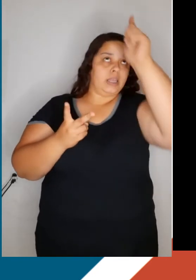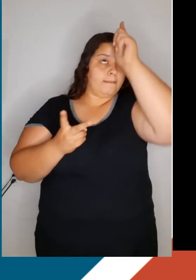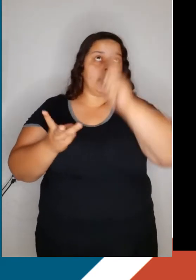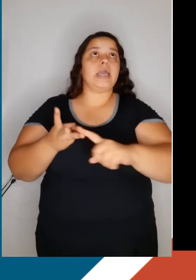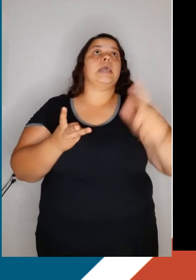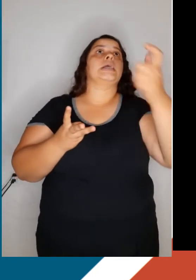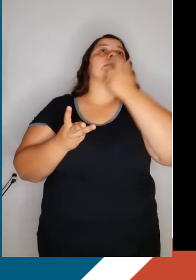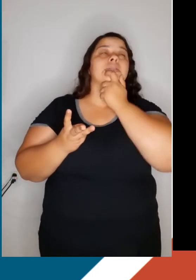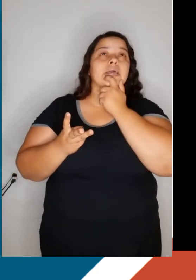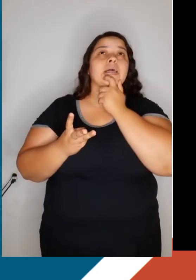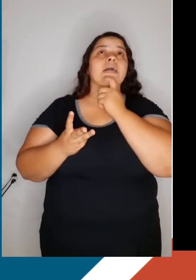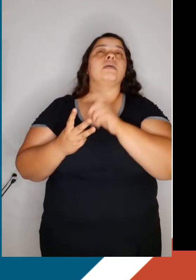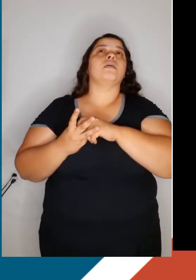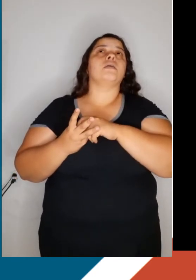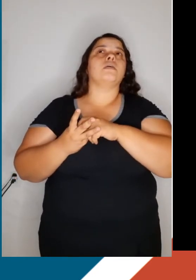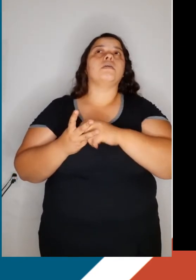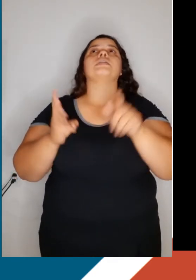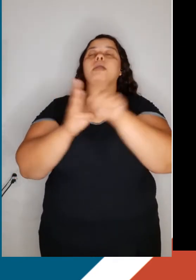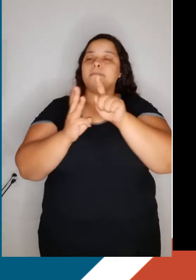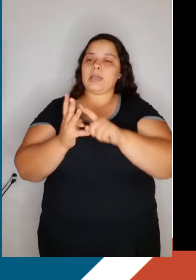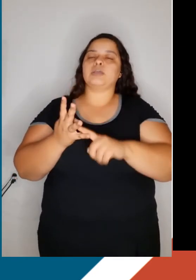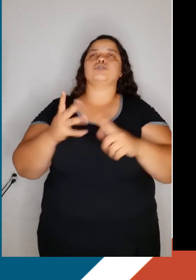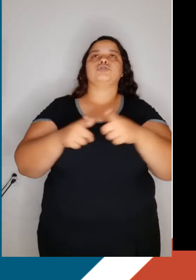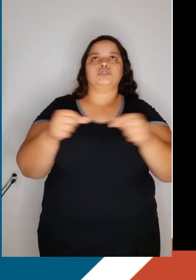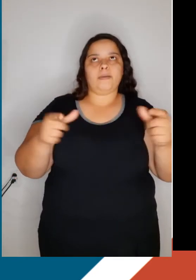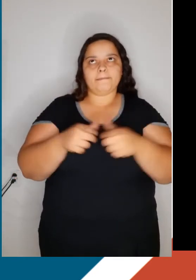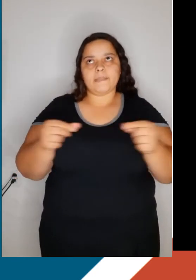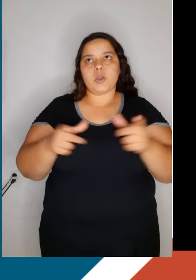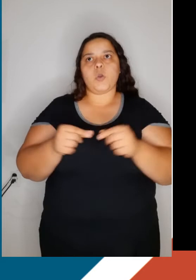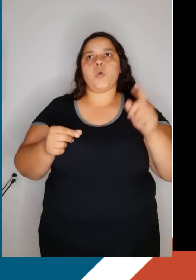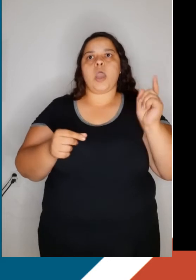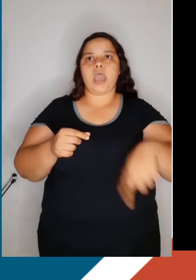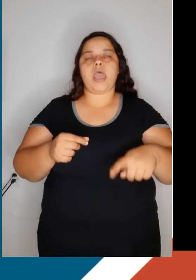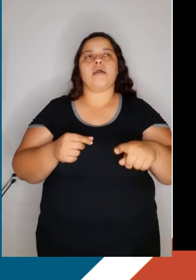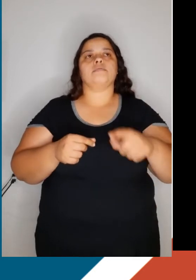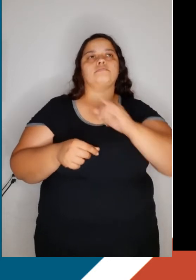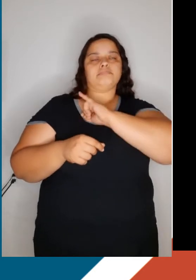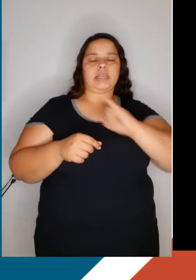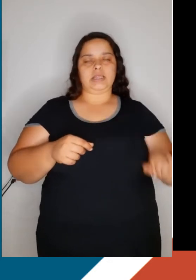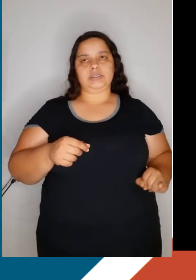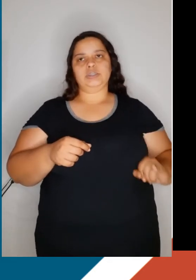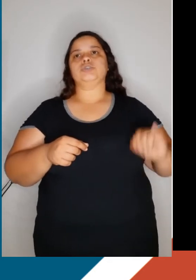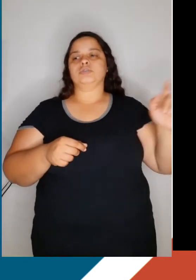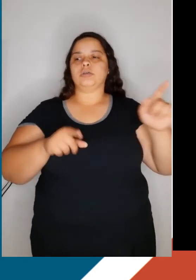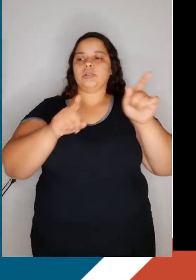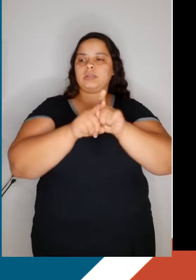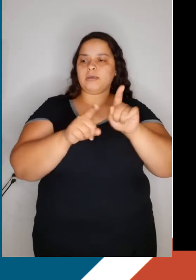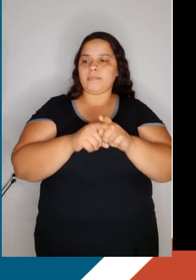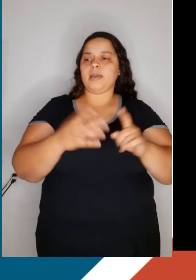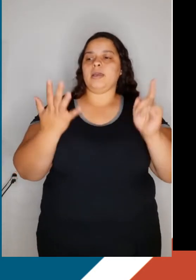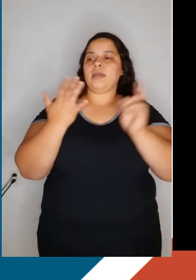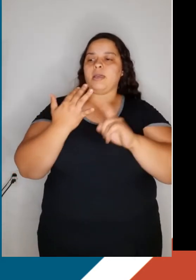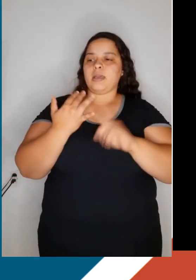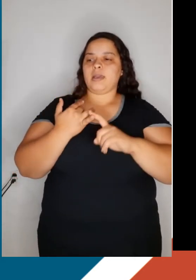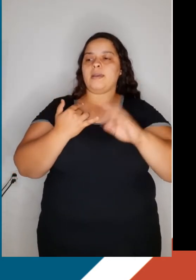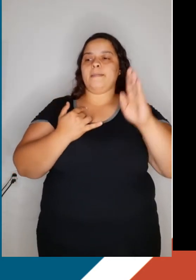a Inglaterra, mas também uma importante nação que é o Japão, que era uma potência imperialista asiática. E a questão dos Balcãs e o